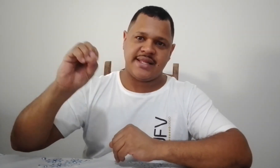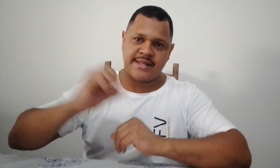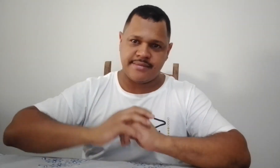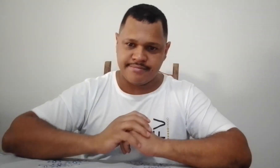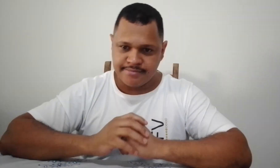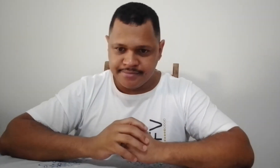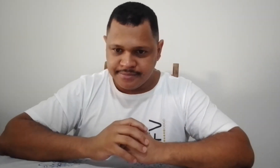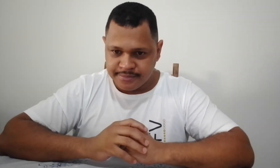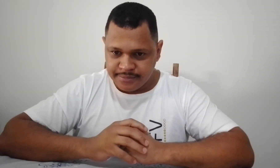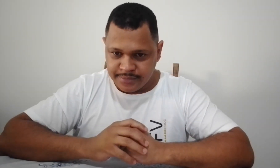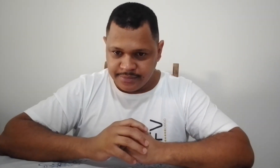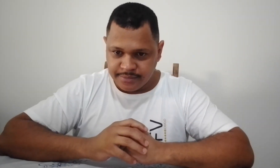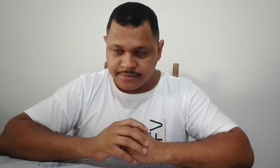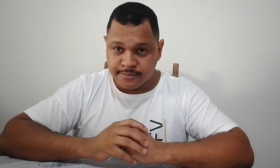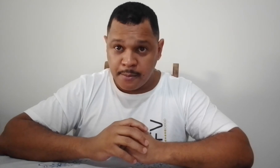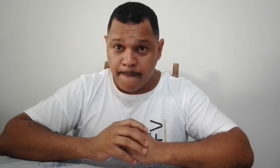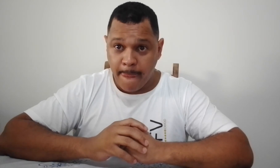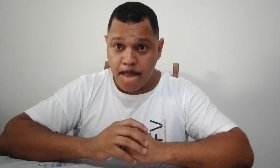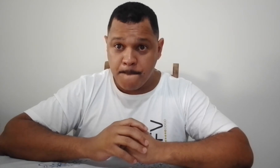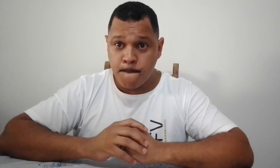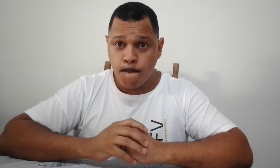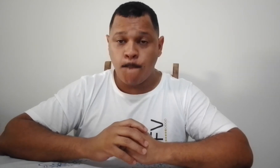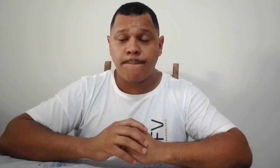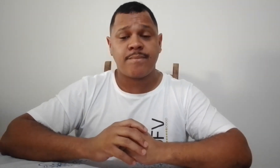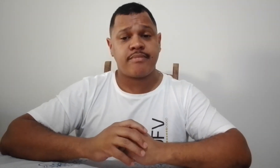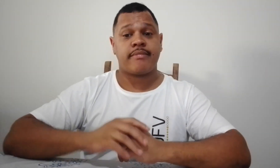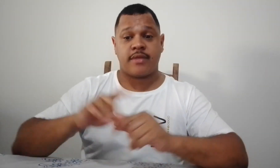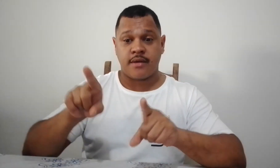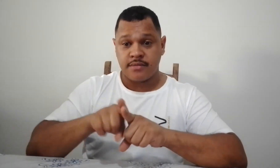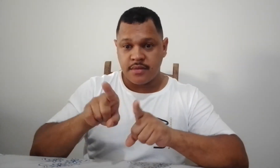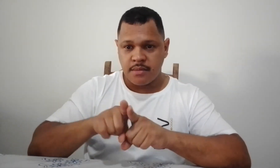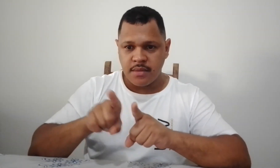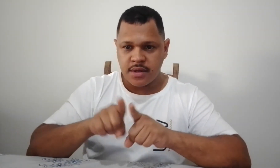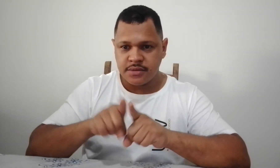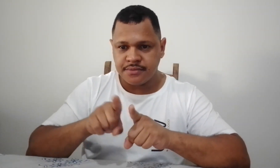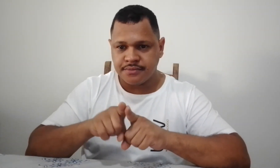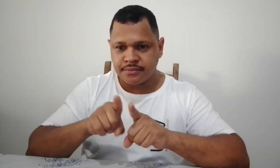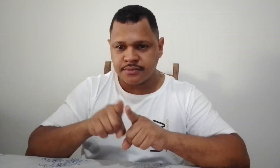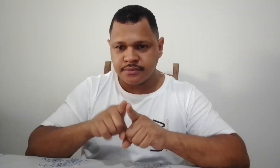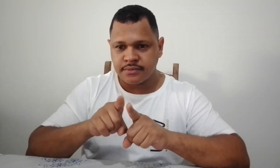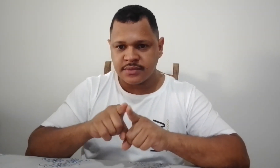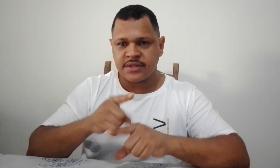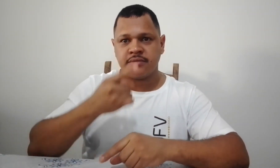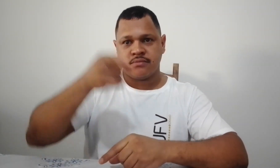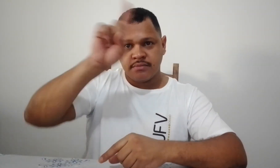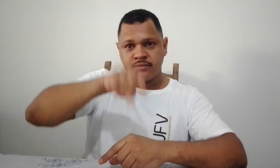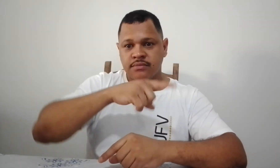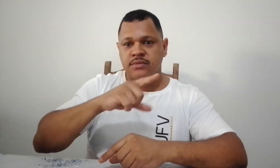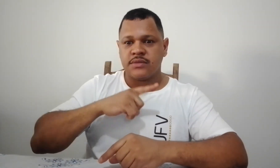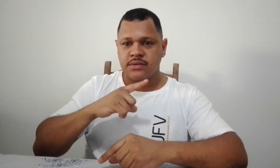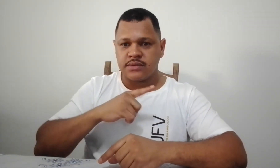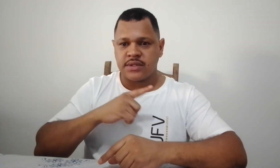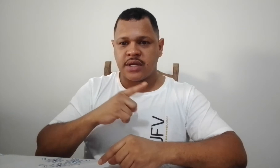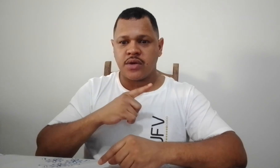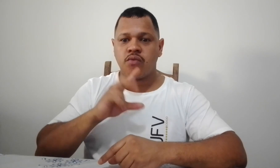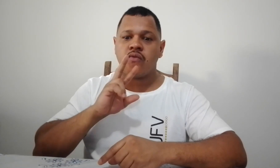Como toda função, a função senoidal também, um sinal senoidal, vai ter um valor médio.